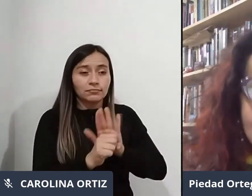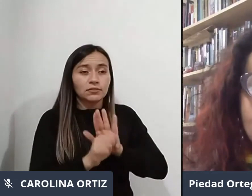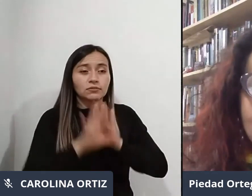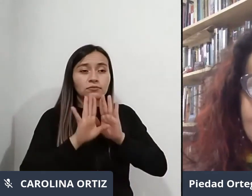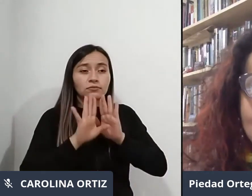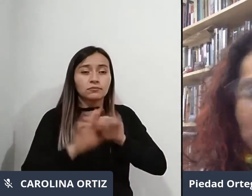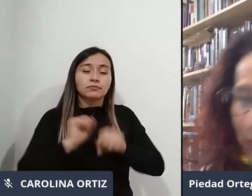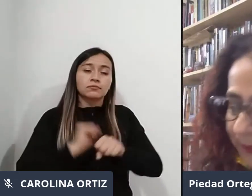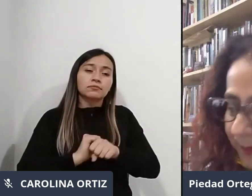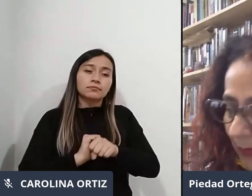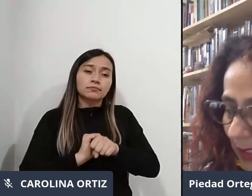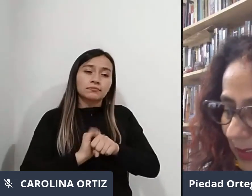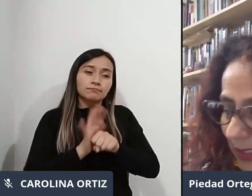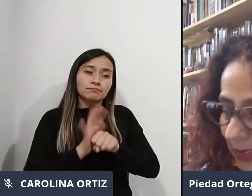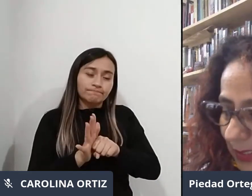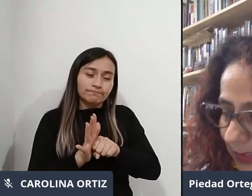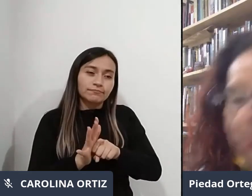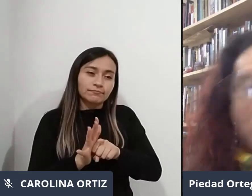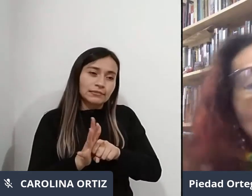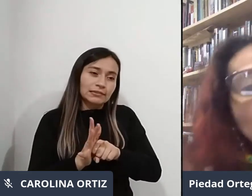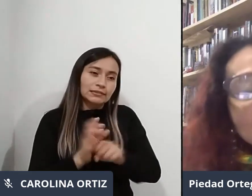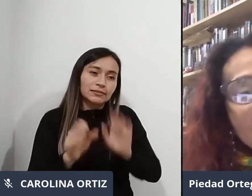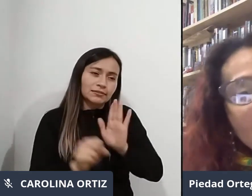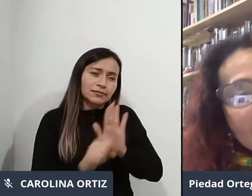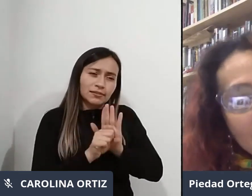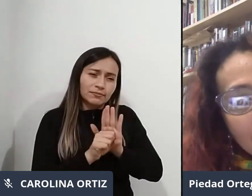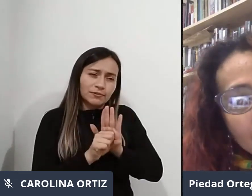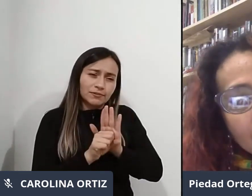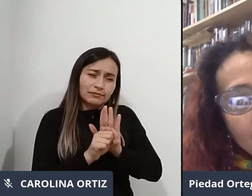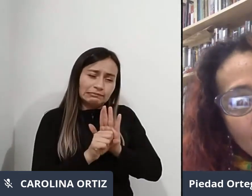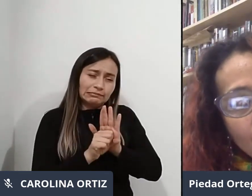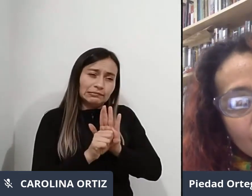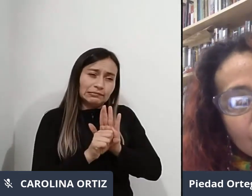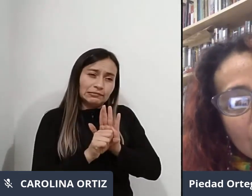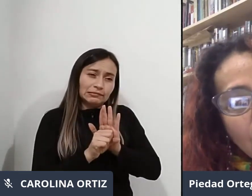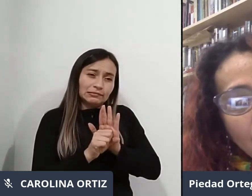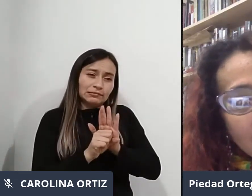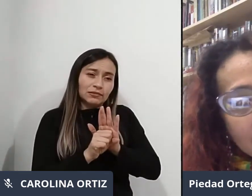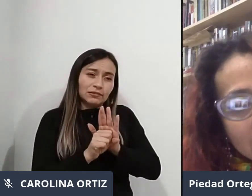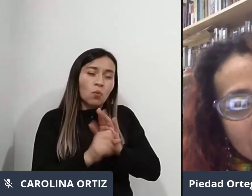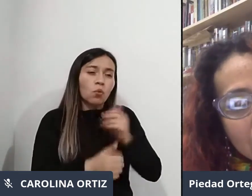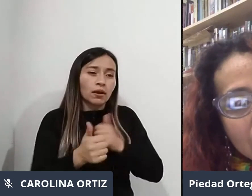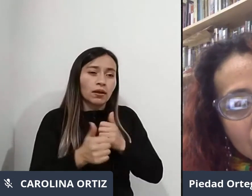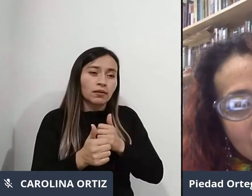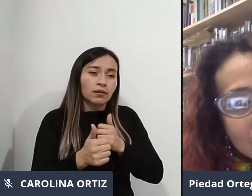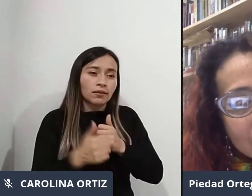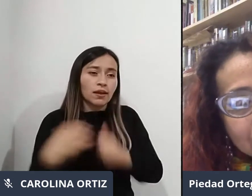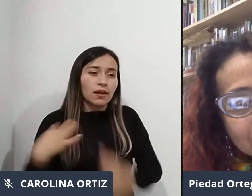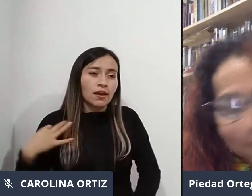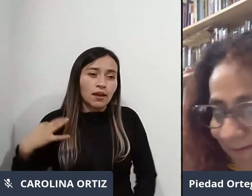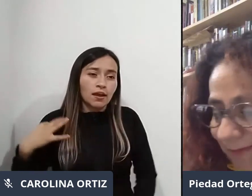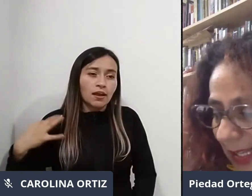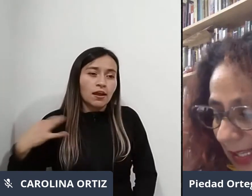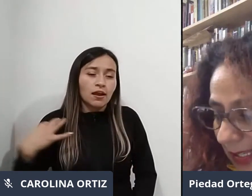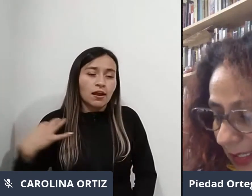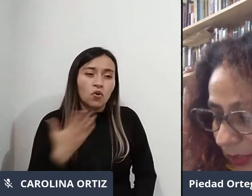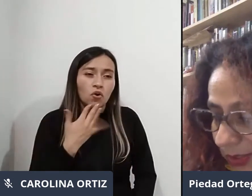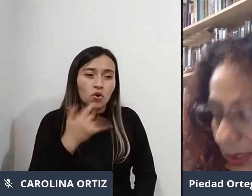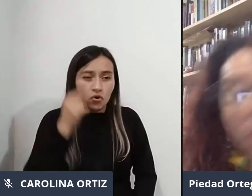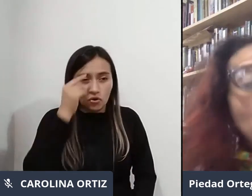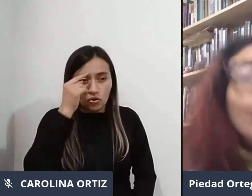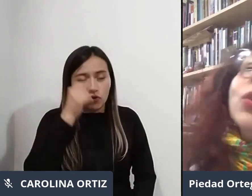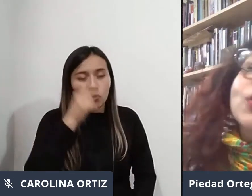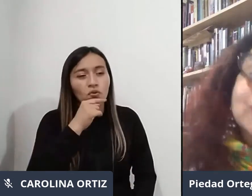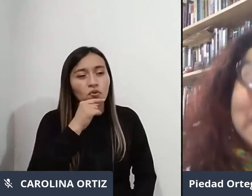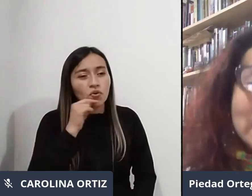es esperanzador. Y es el símbolo de los trapos rojos o de las banderas rojas. Los